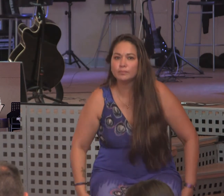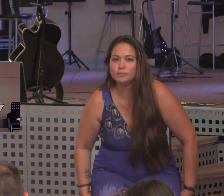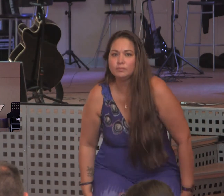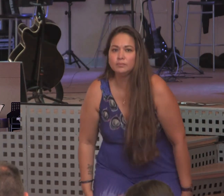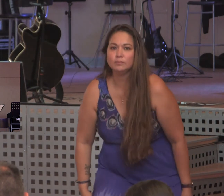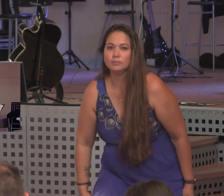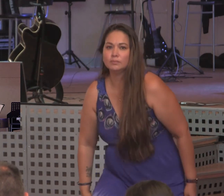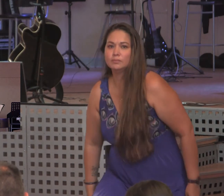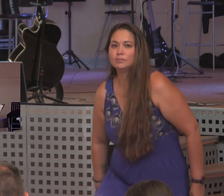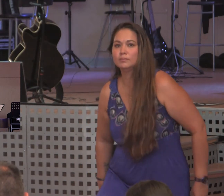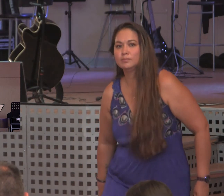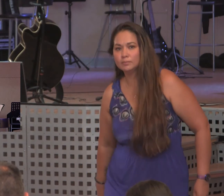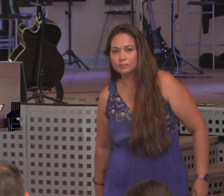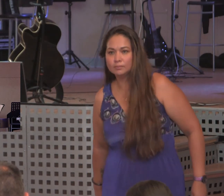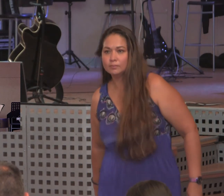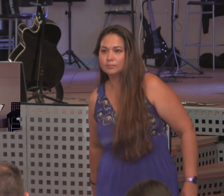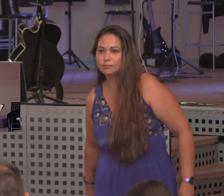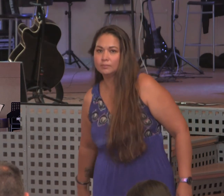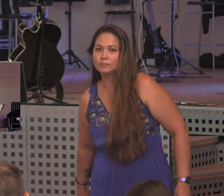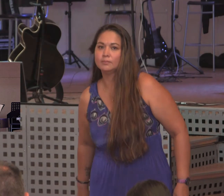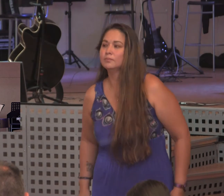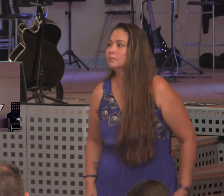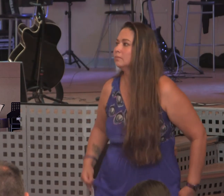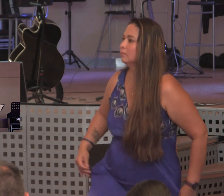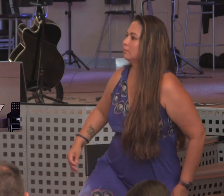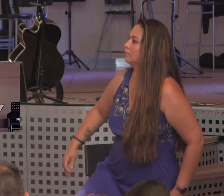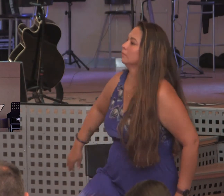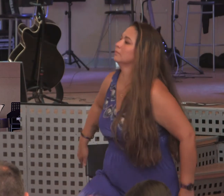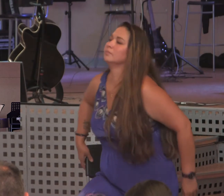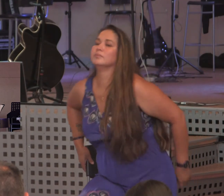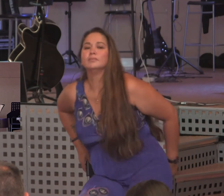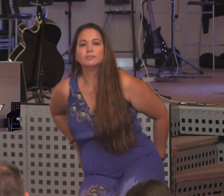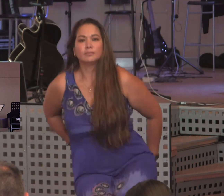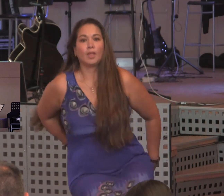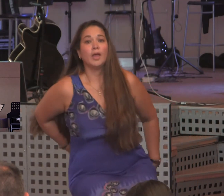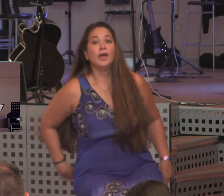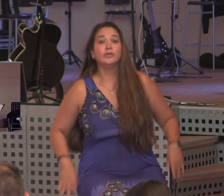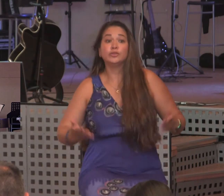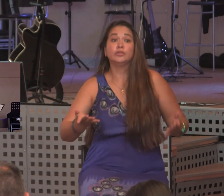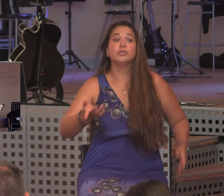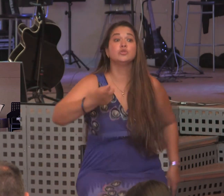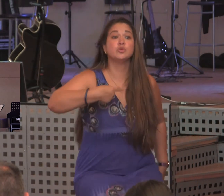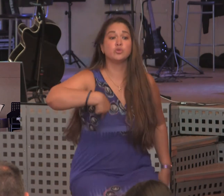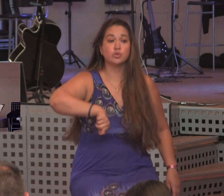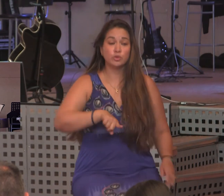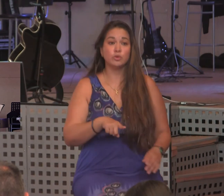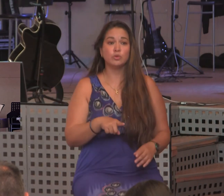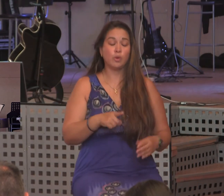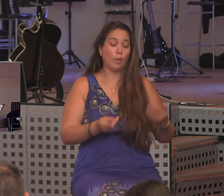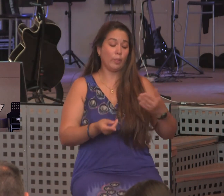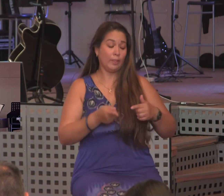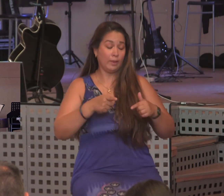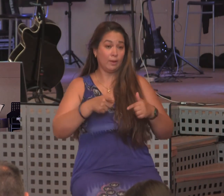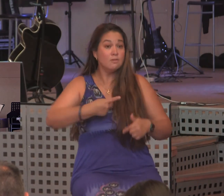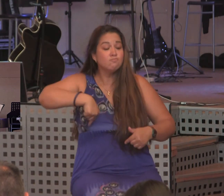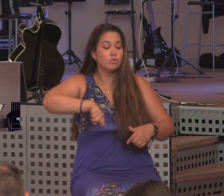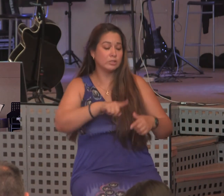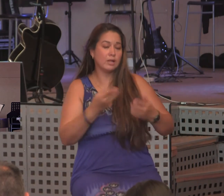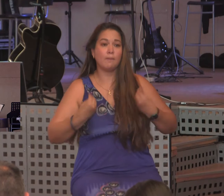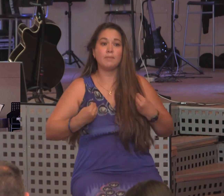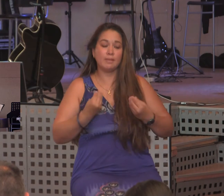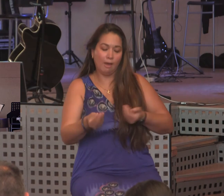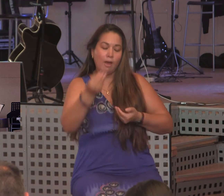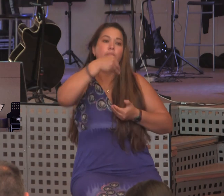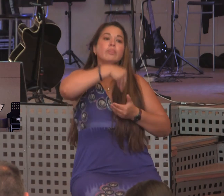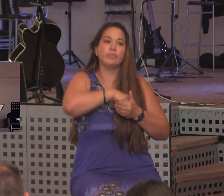quiero hacer referencia es que llevamos dentro. Si no, San Pablo